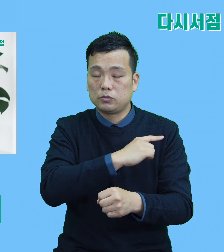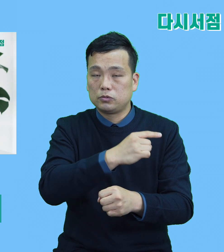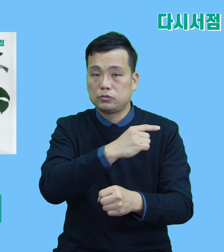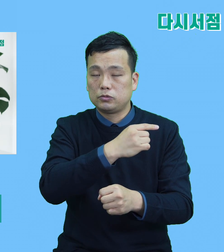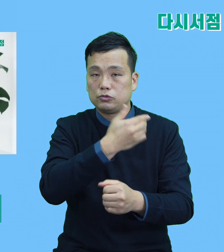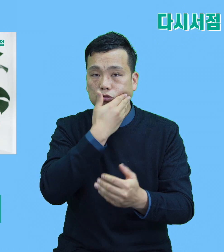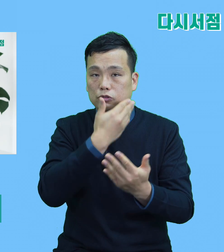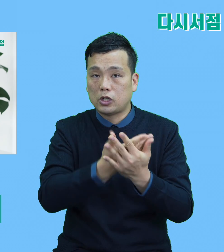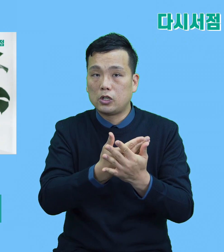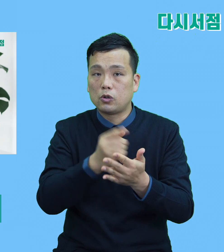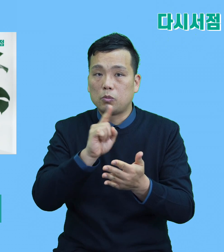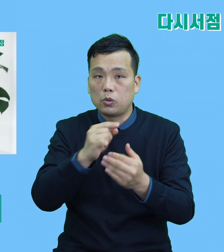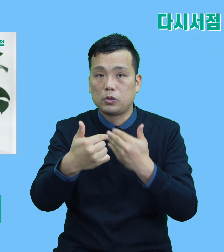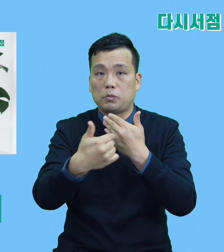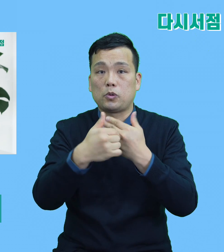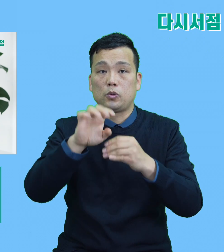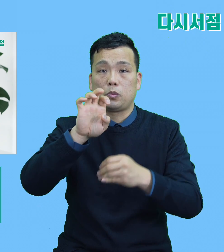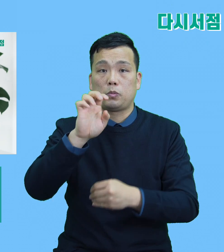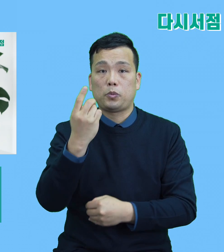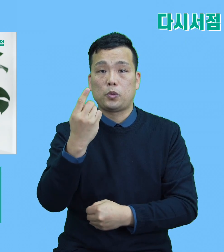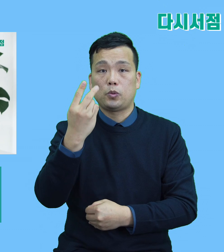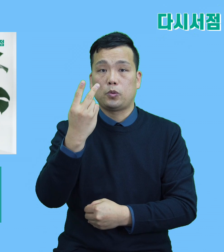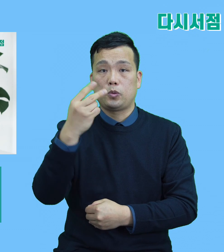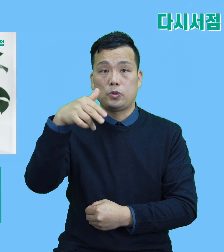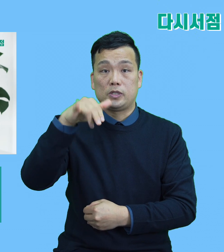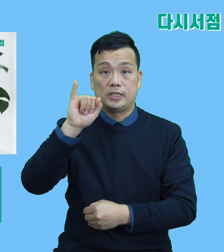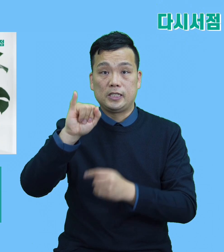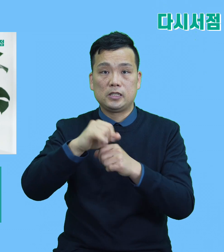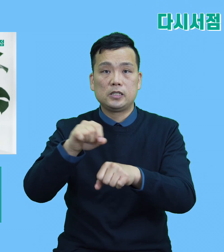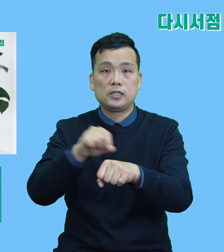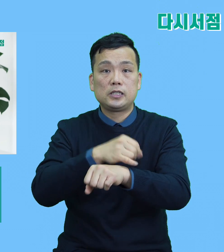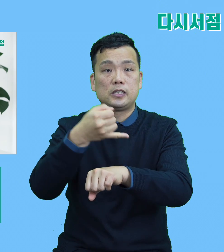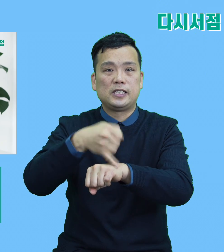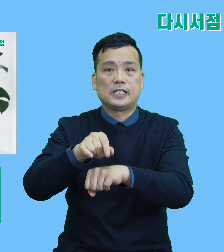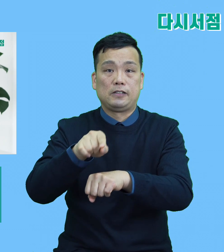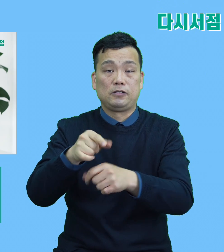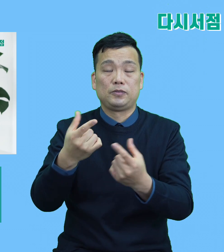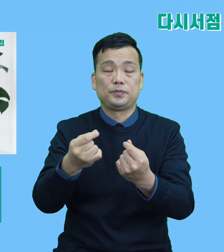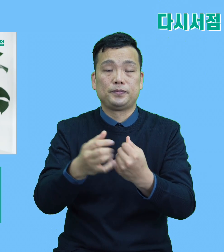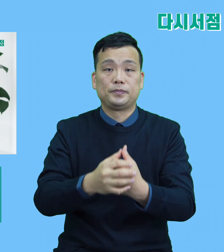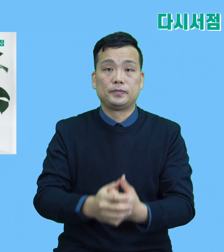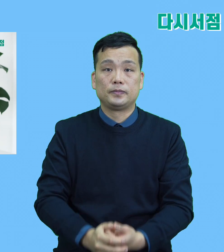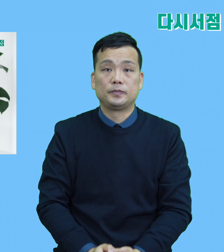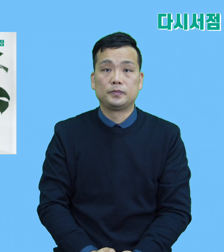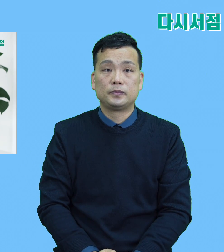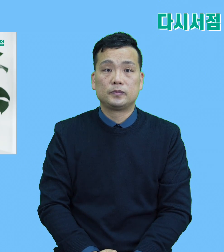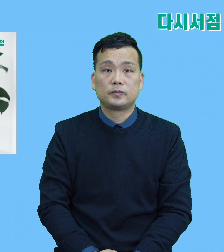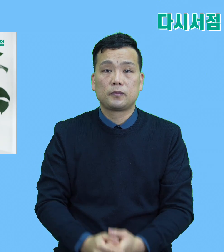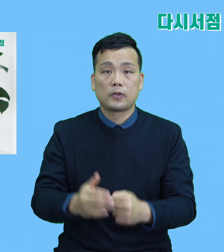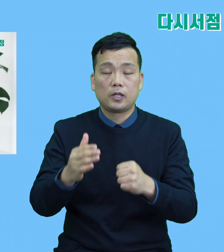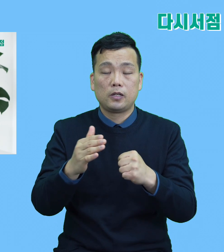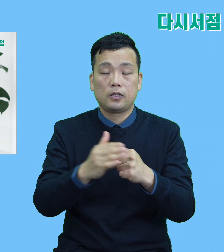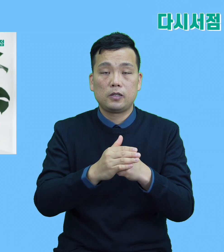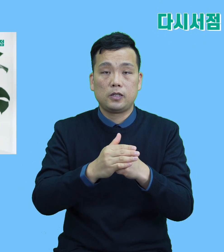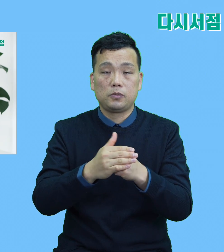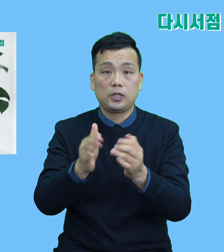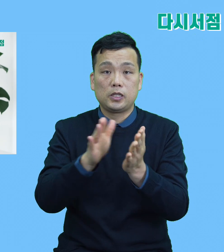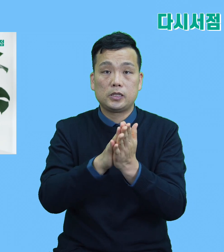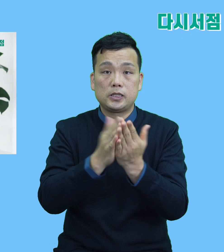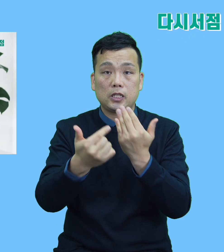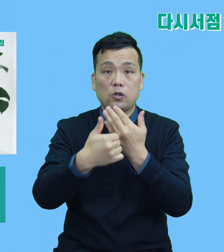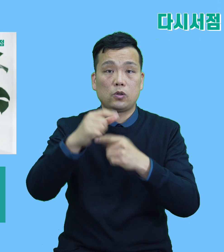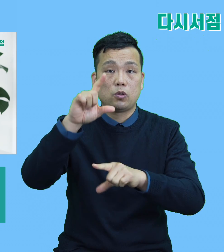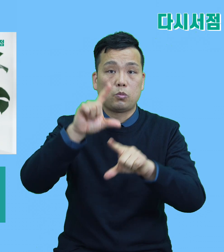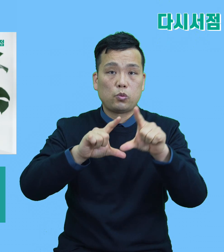하나가 표지라고 생각을 합니다. 그리고 특히 디자인, 메이지 디자인도 그렇고요. 그래서 이제 표지가